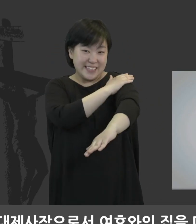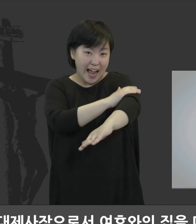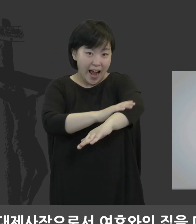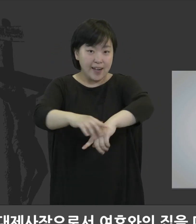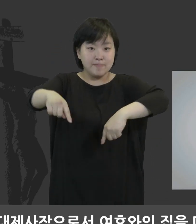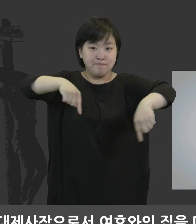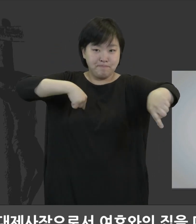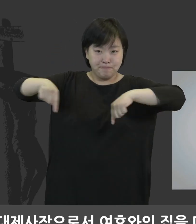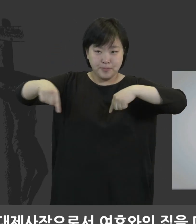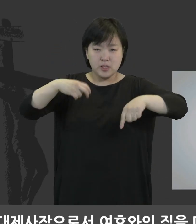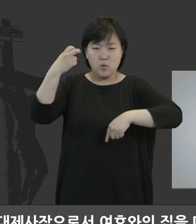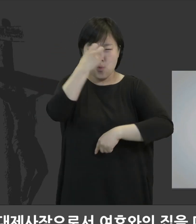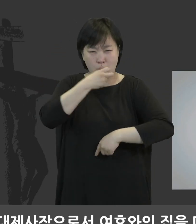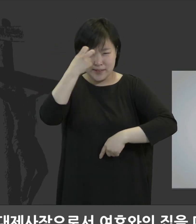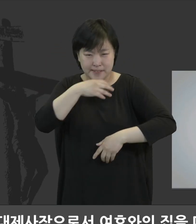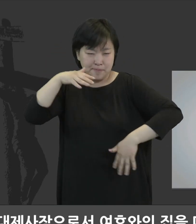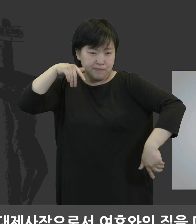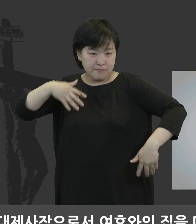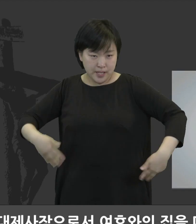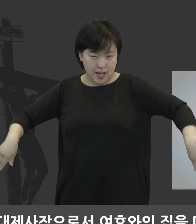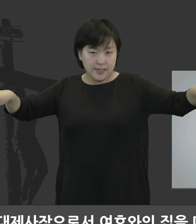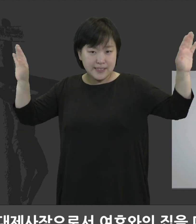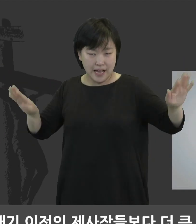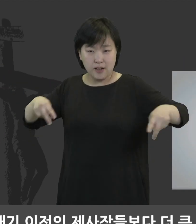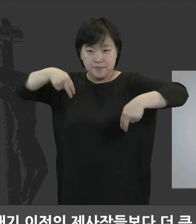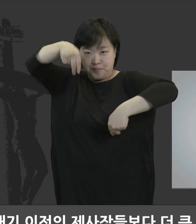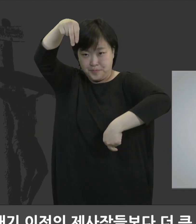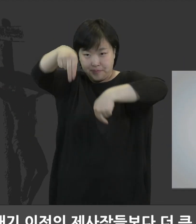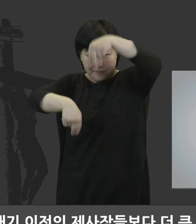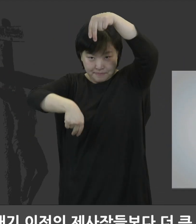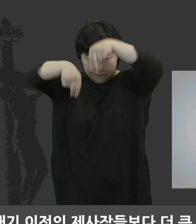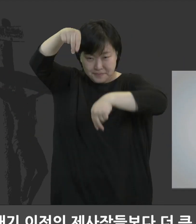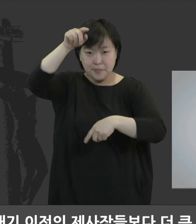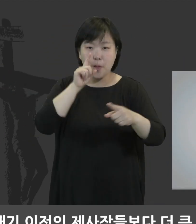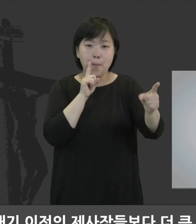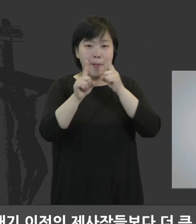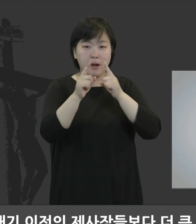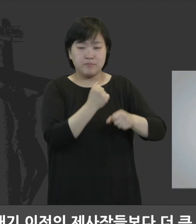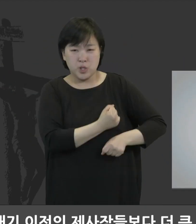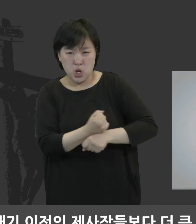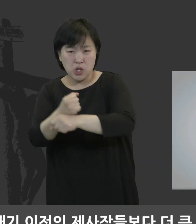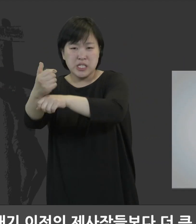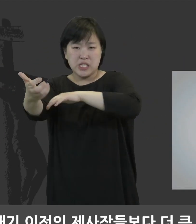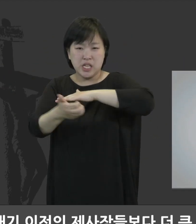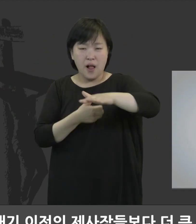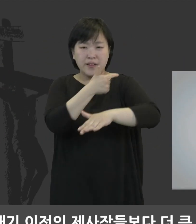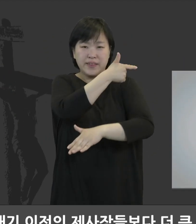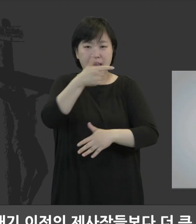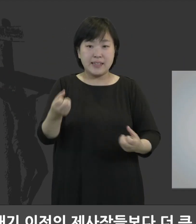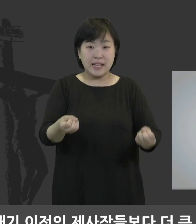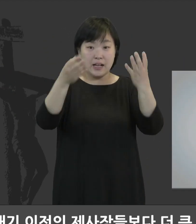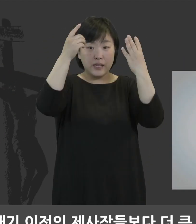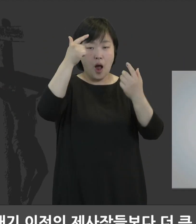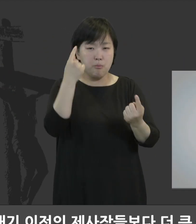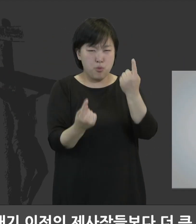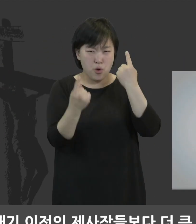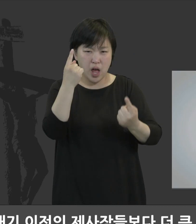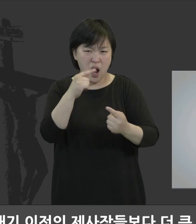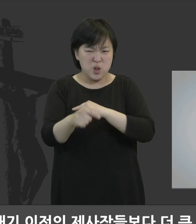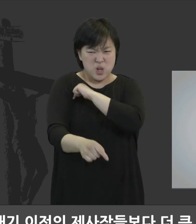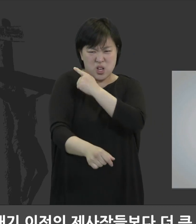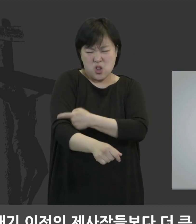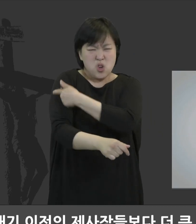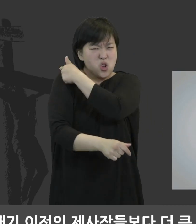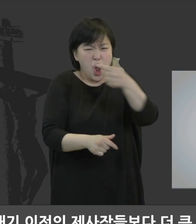천사들 가운데 왕래할 것이라고 말씀하십니다. 유배기 이전의 제사장들보다 더 큰 권위를 주시는 것입니다.